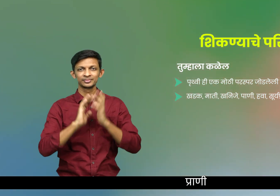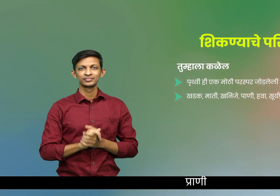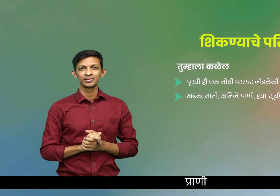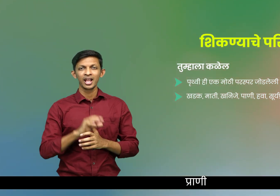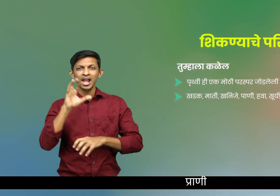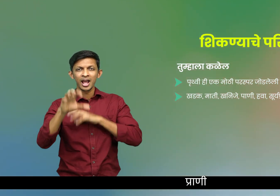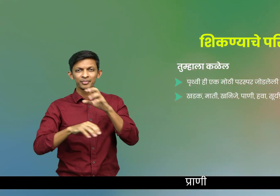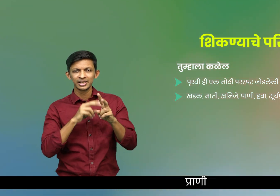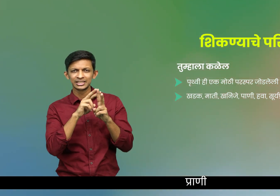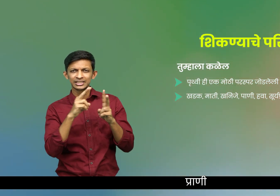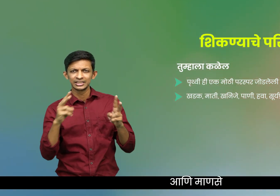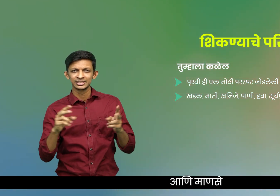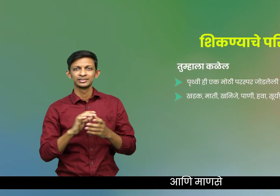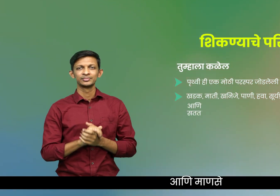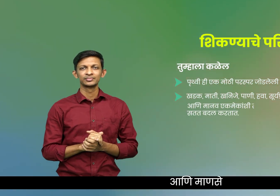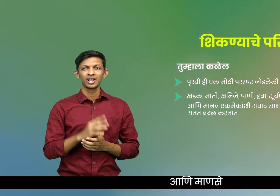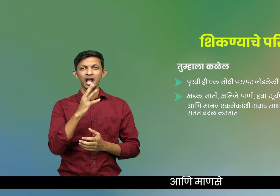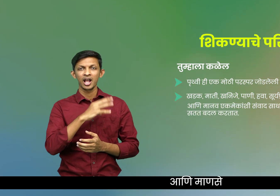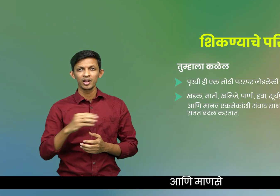प्राणी आणि माणसे